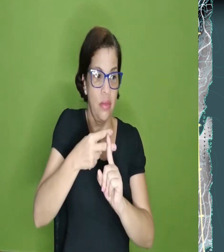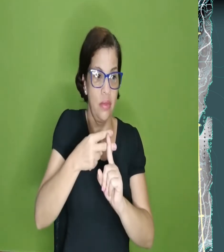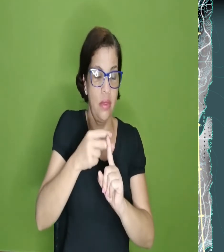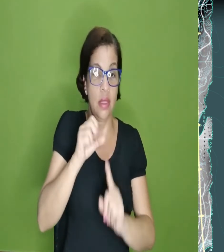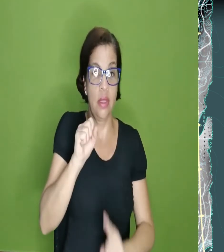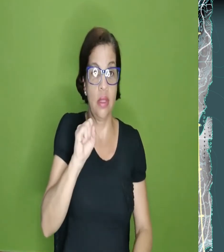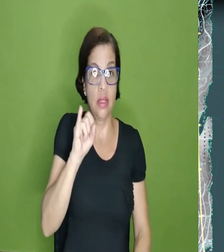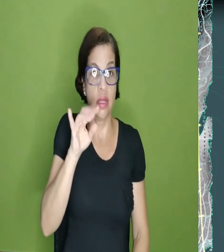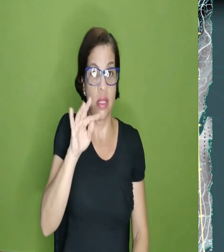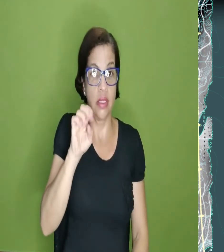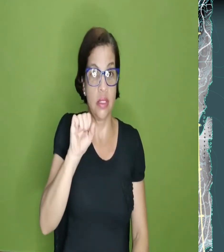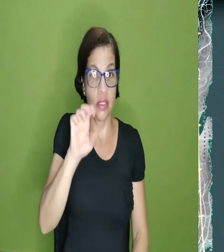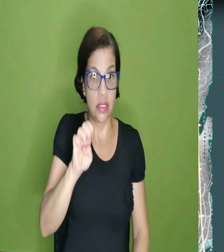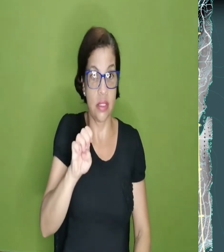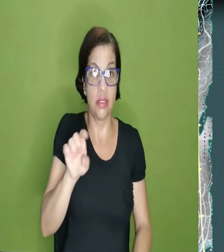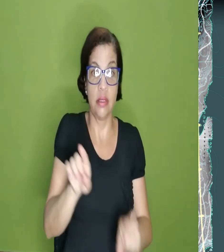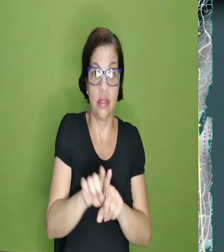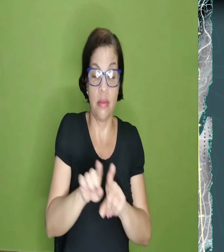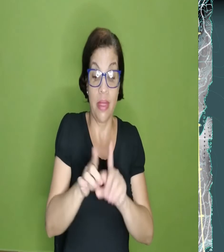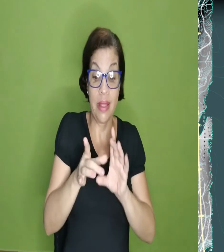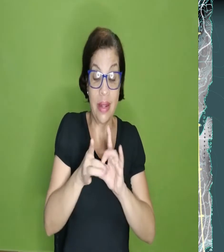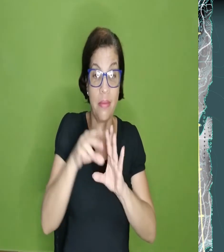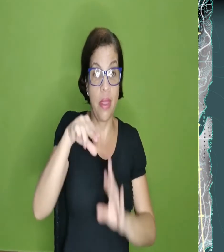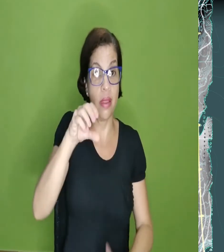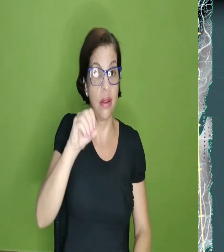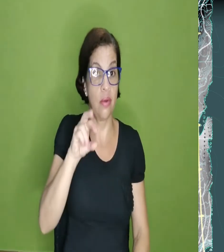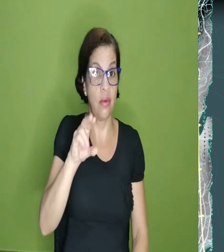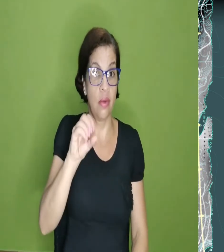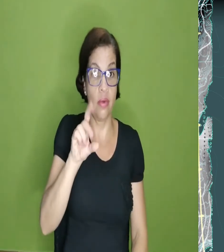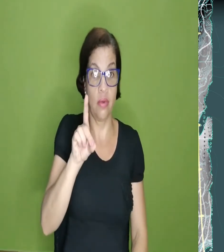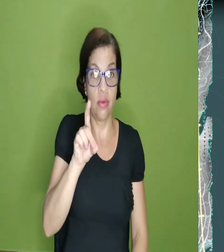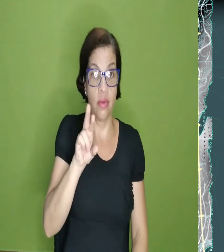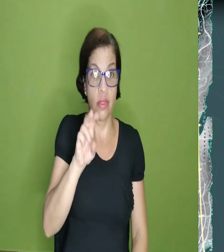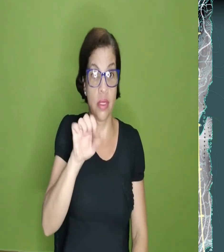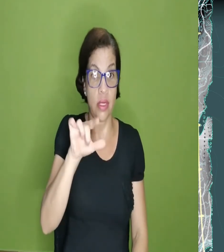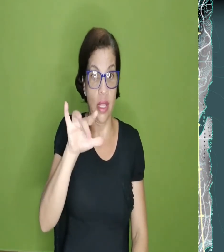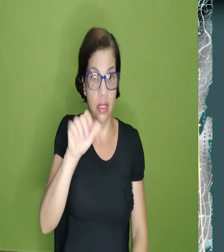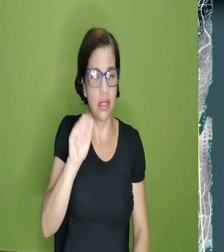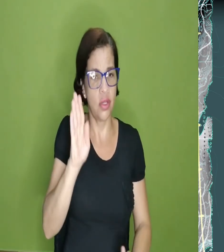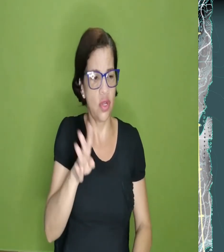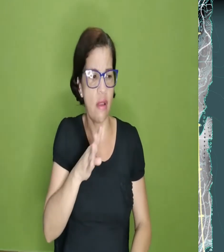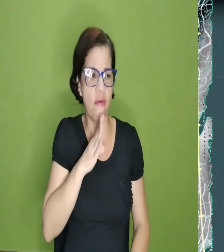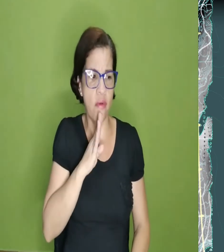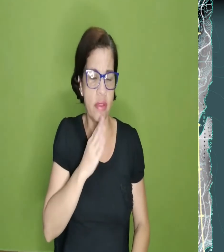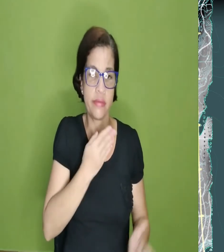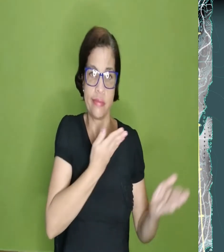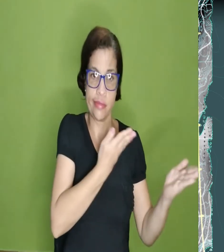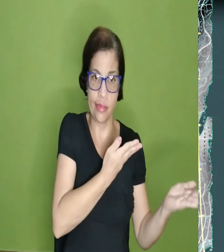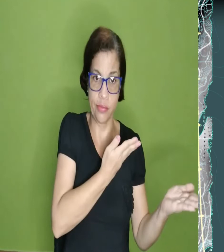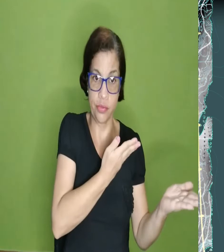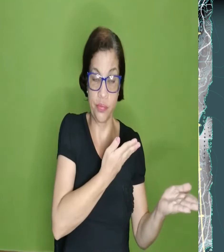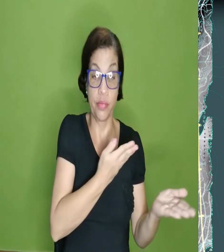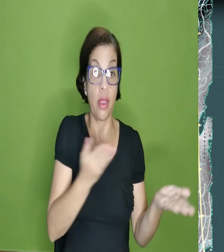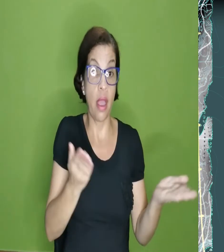síntese e na liberação da noradrenalina. Como já conhecemos os receptores pré-sinápticos,